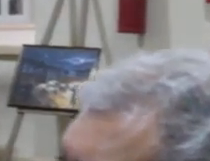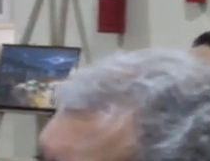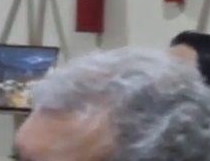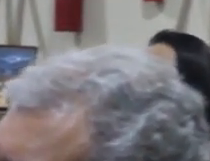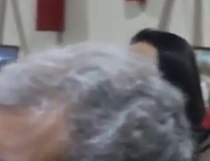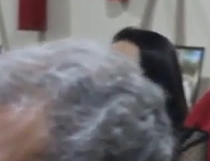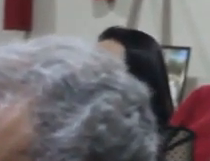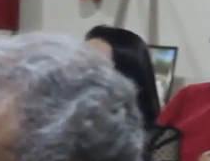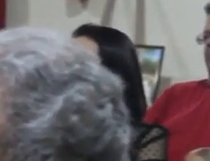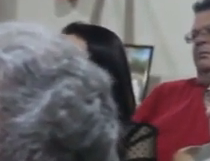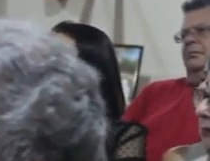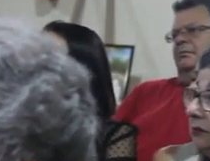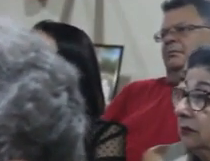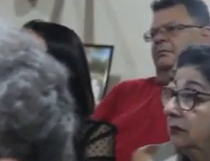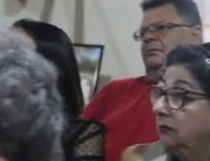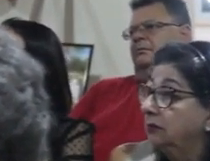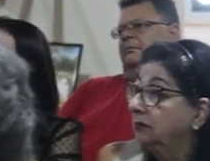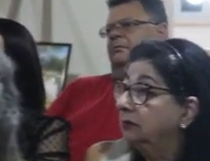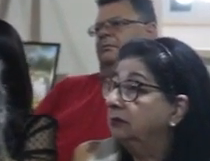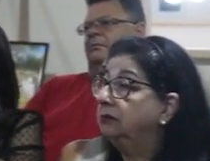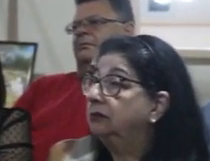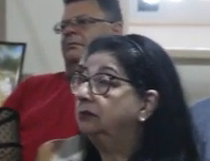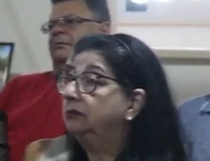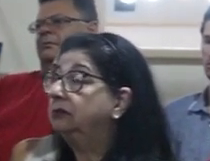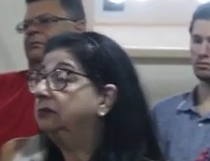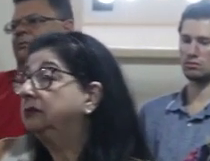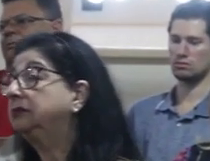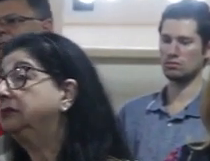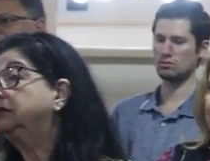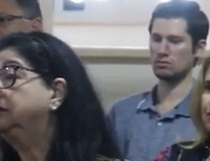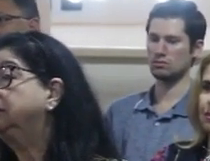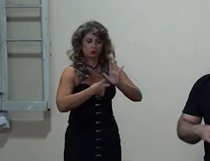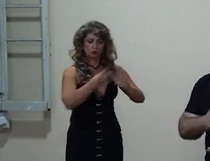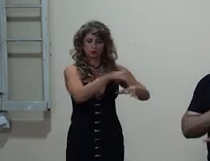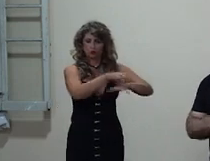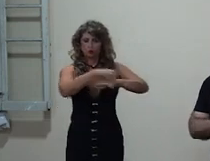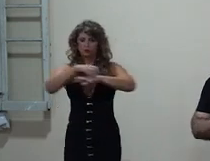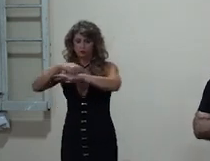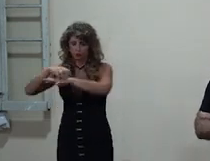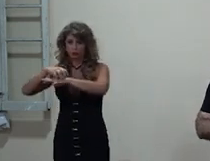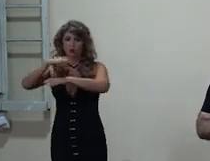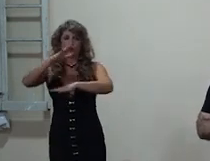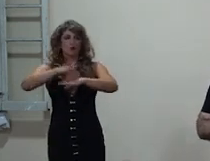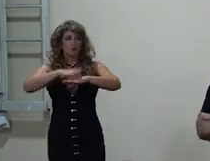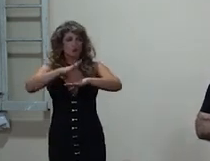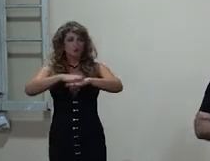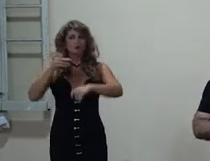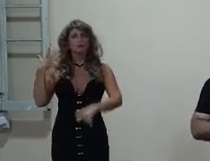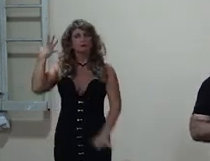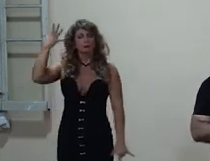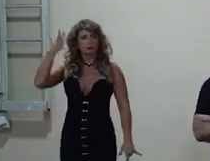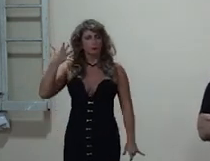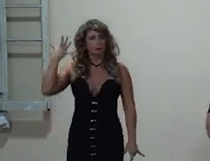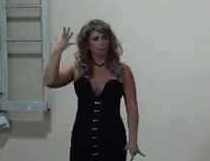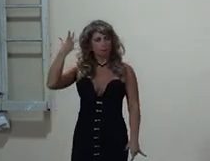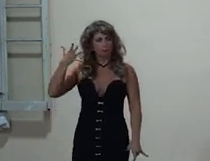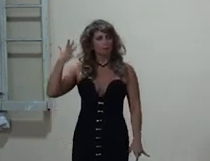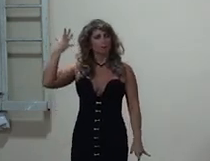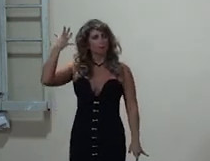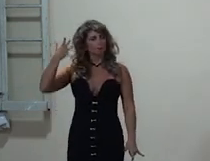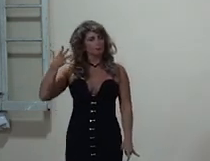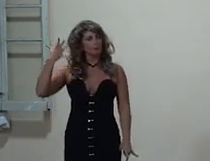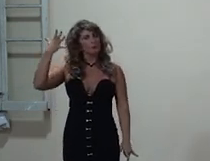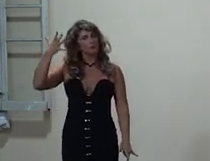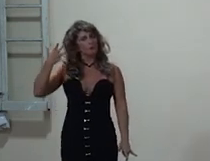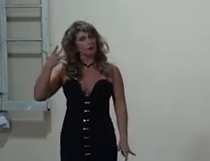Eu sou ferroviarista, sou pioneiro em turismo férreo no Brasil. Fui chamado para palestrar.